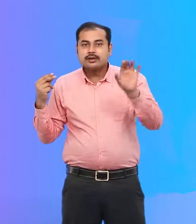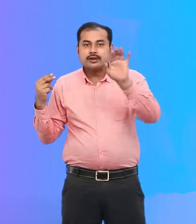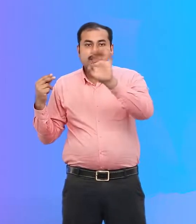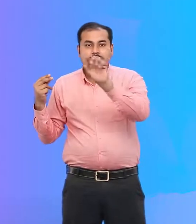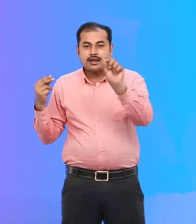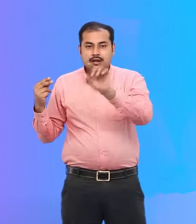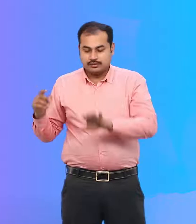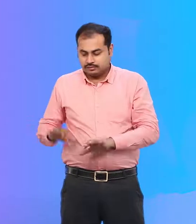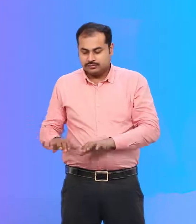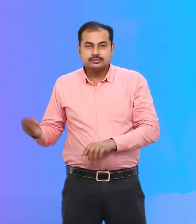झाल